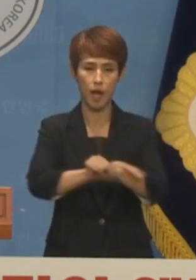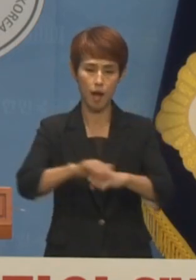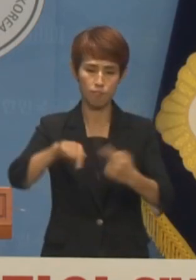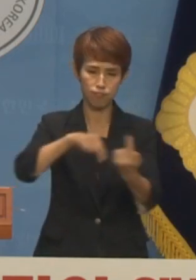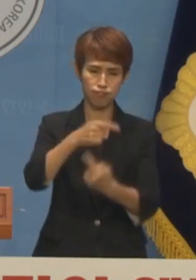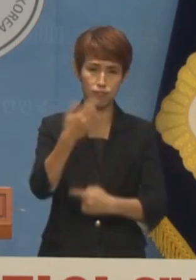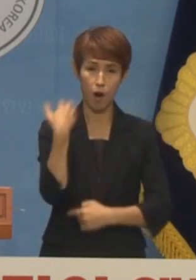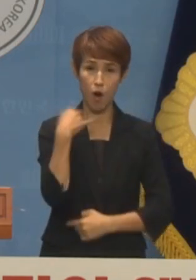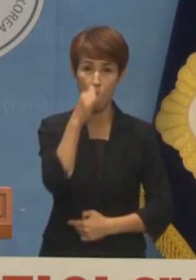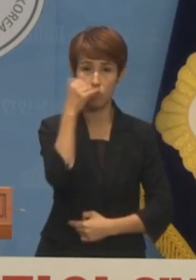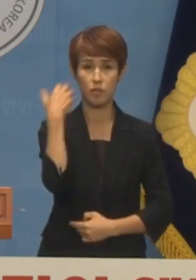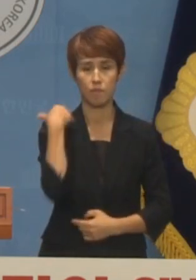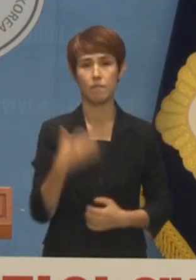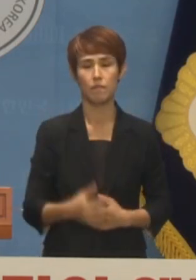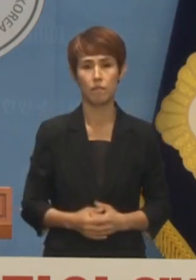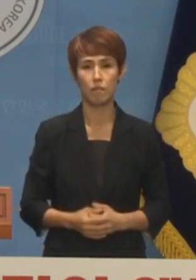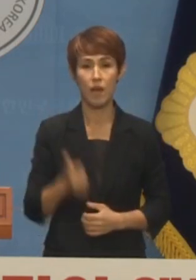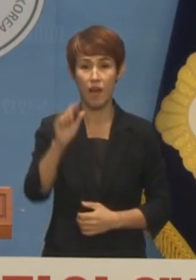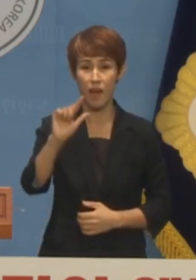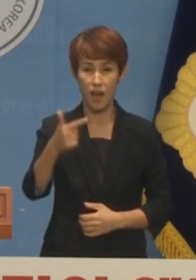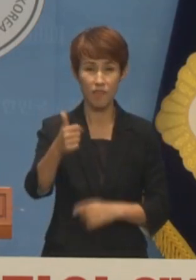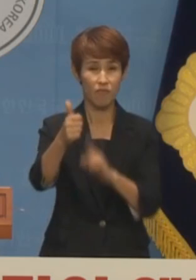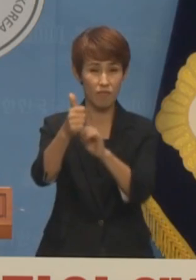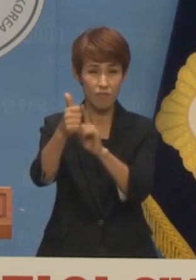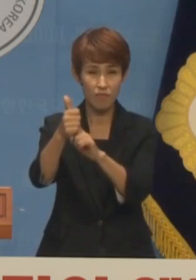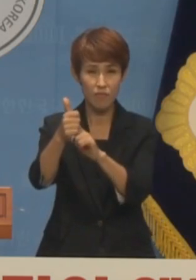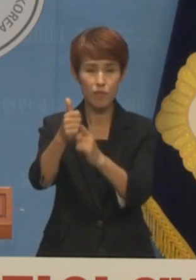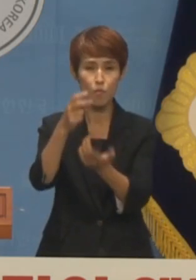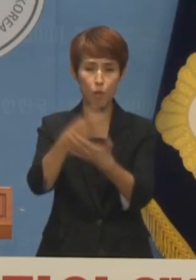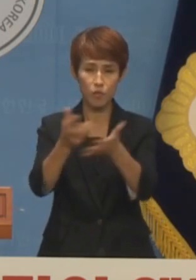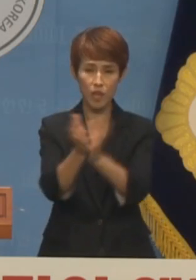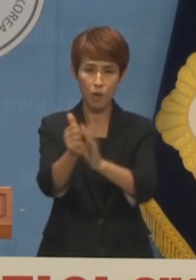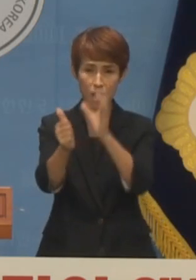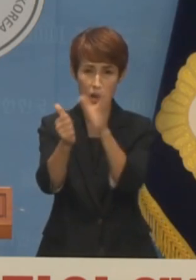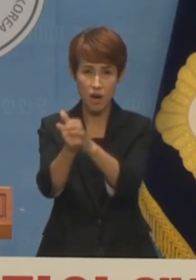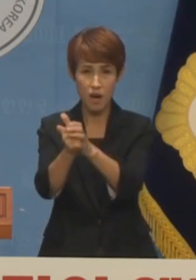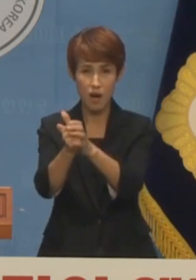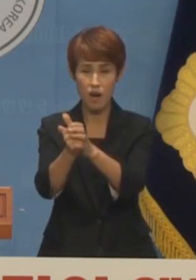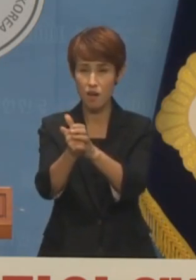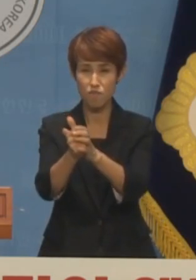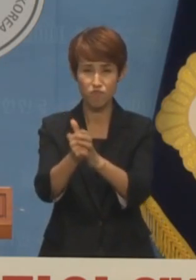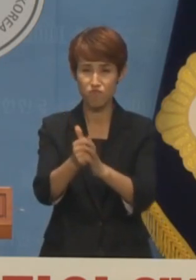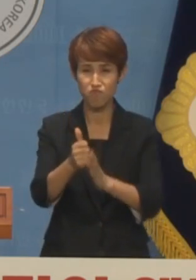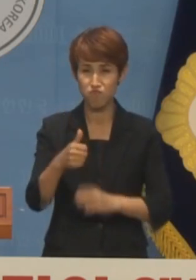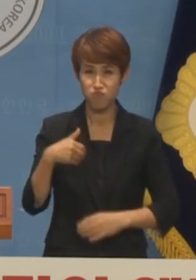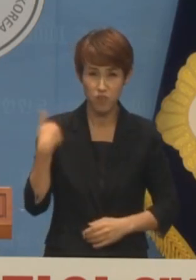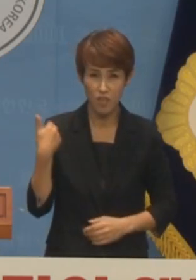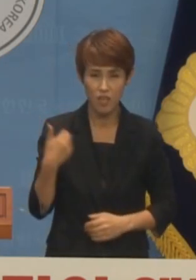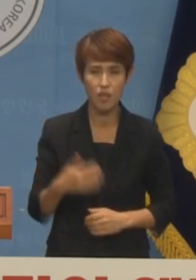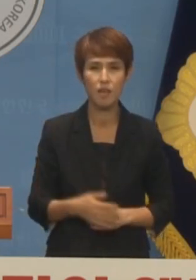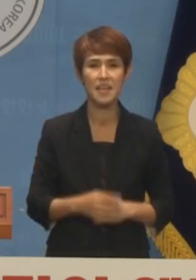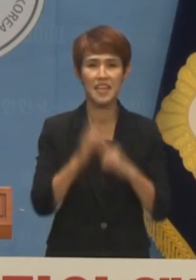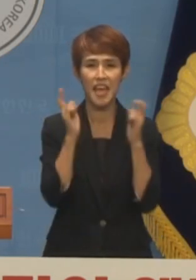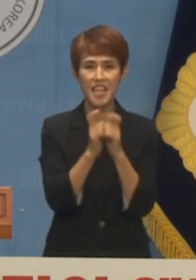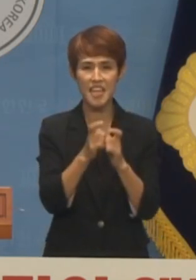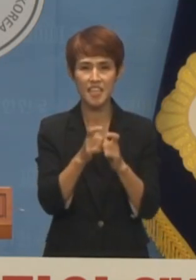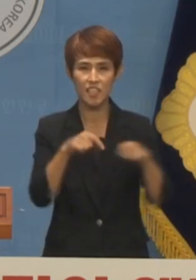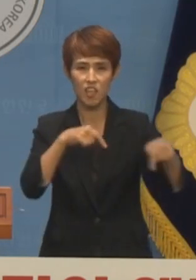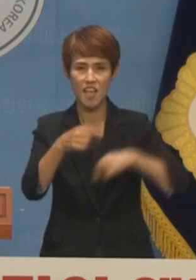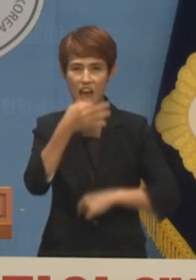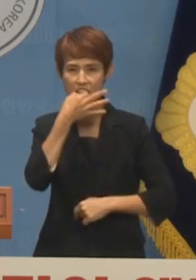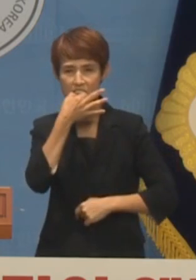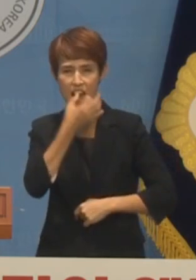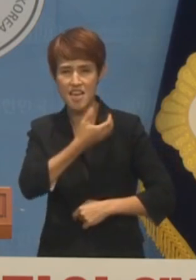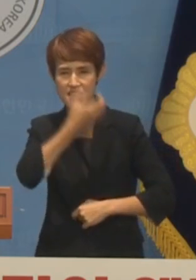책무가 있습니다. 그런데 피고발인 한동훈은 이러한 법무부 장관의 책무를 망각하고 자신의 개인적인 정치적 야망의 실현